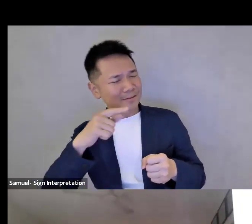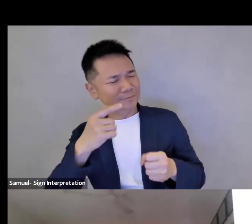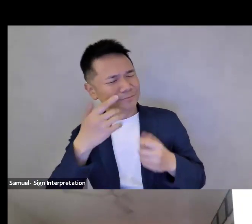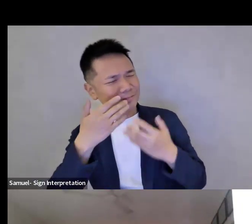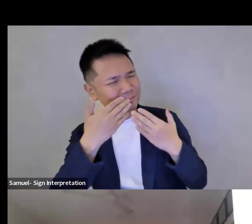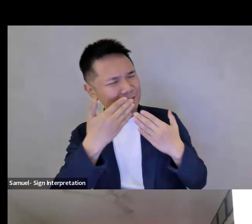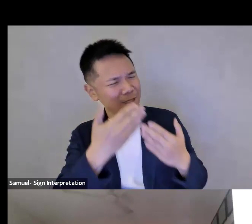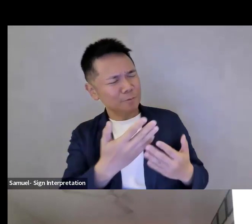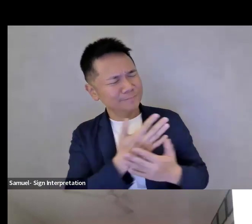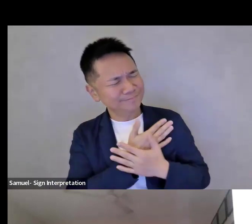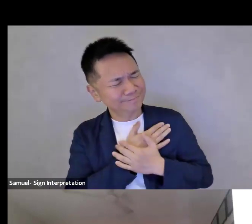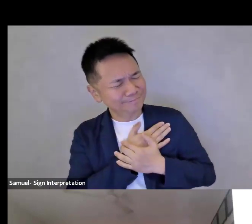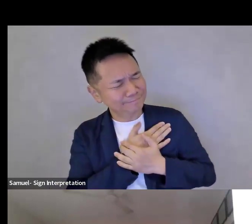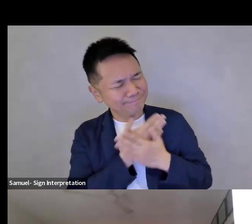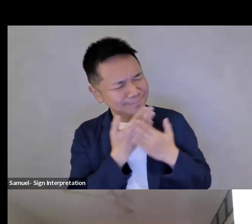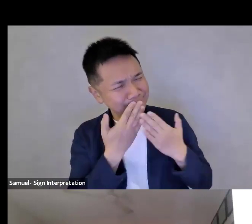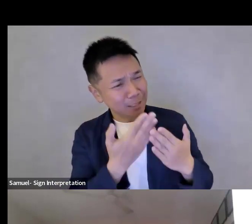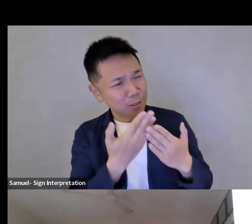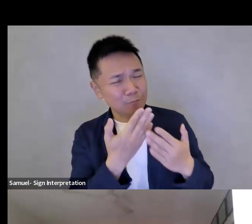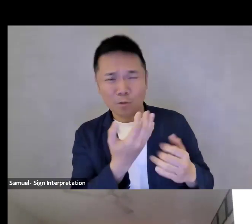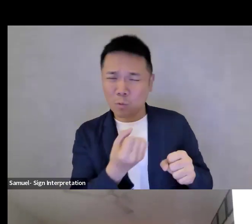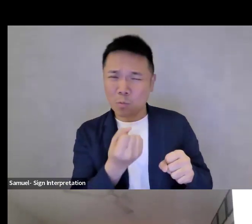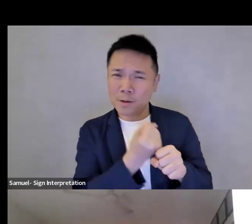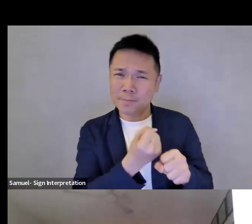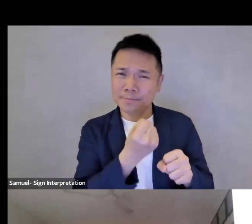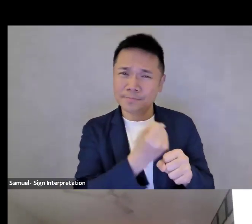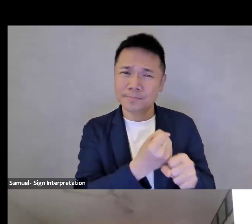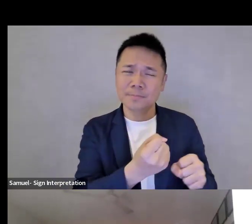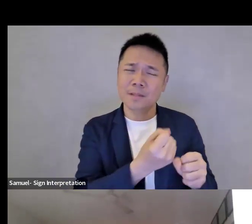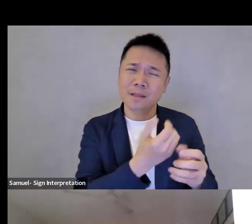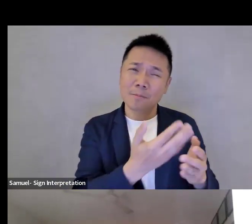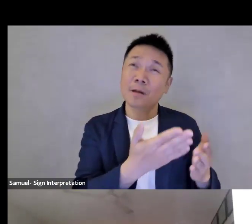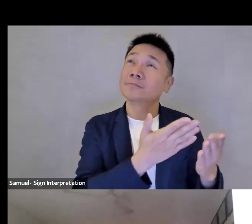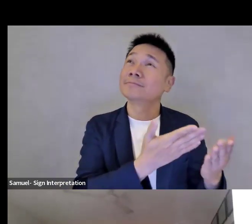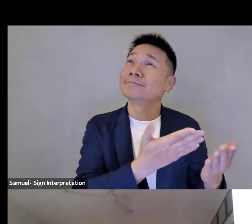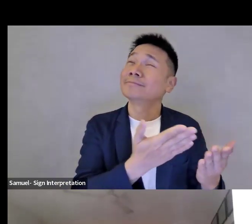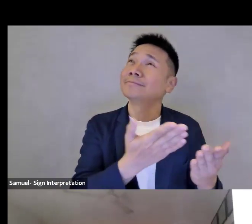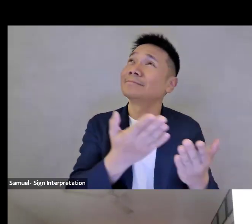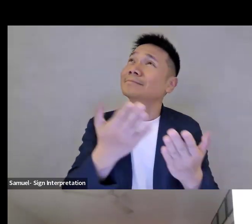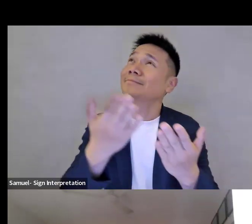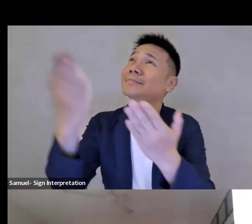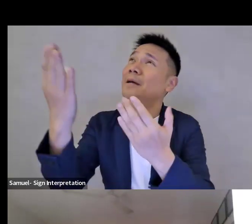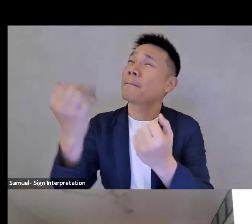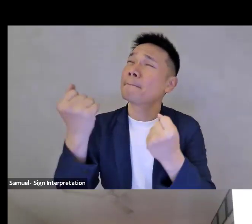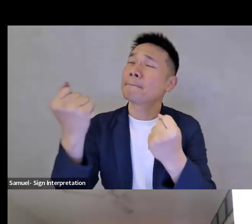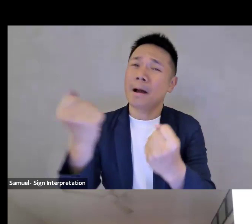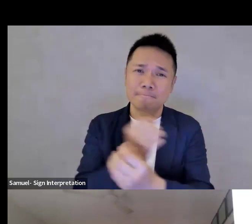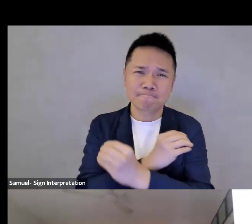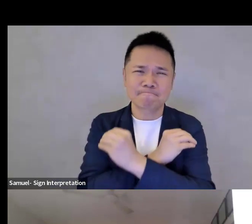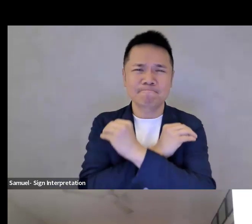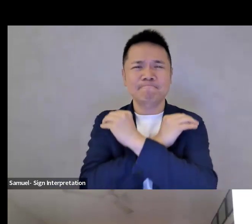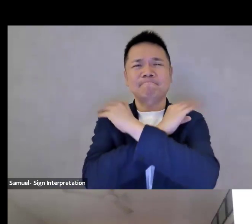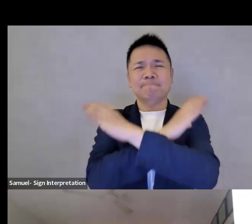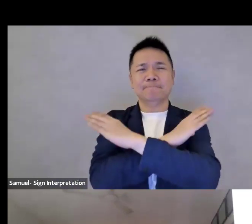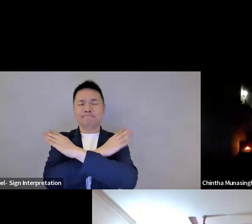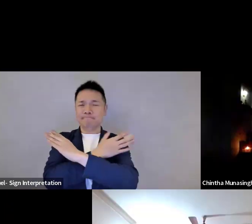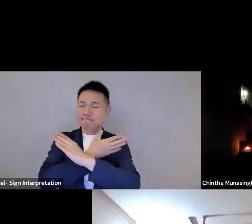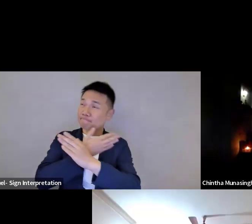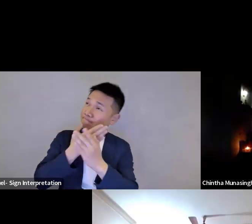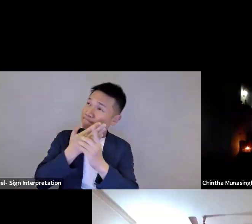我想要，我非常荣幸能够认识你，